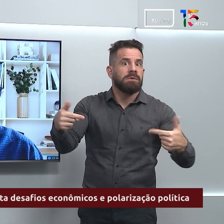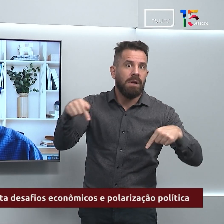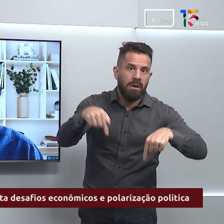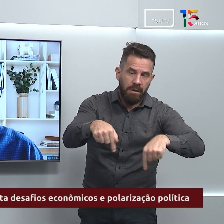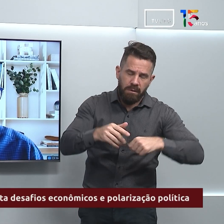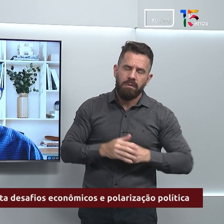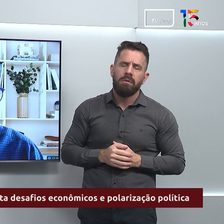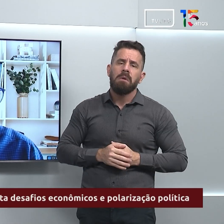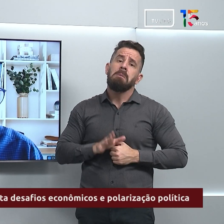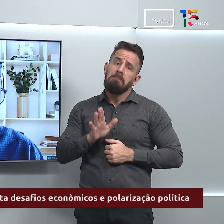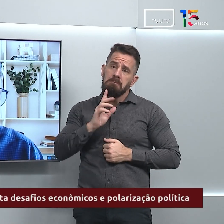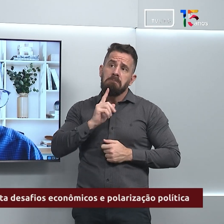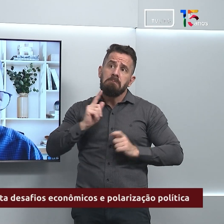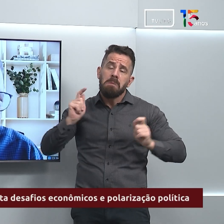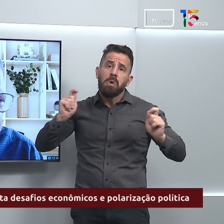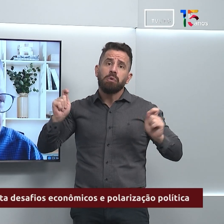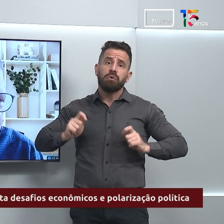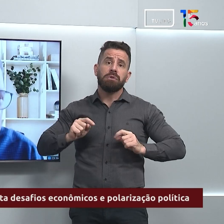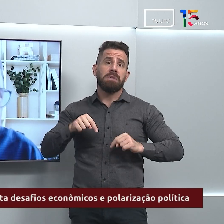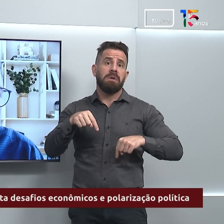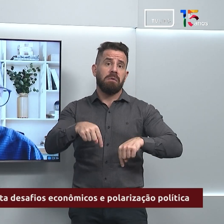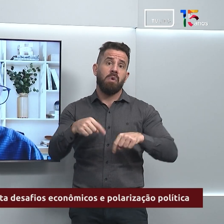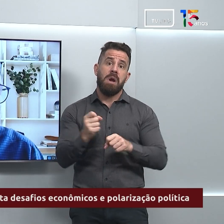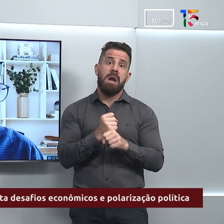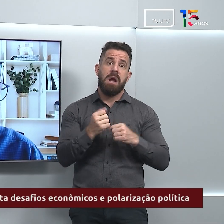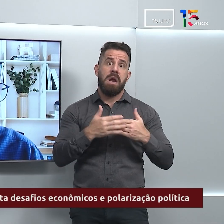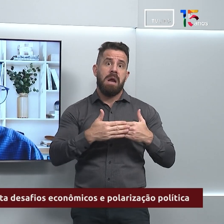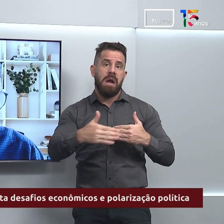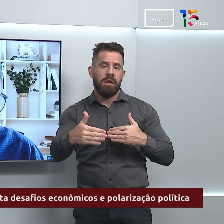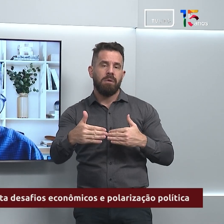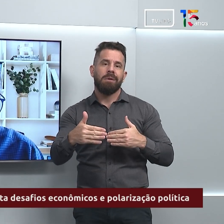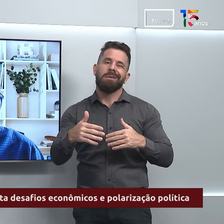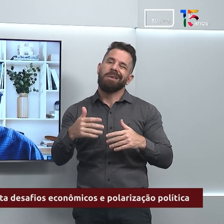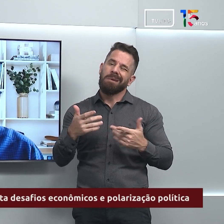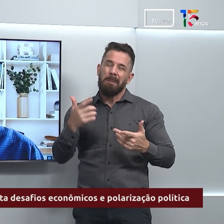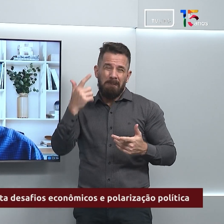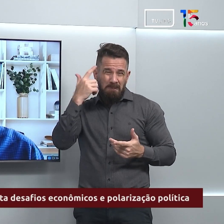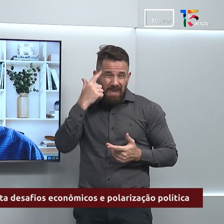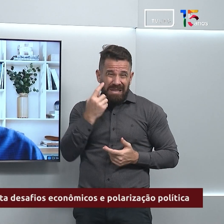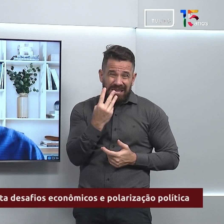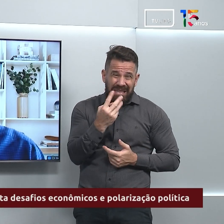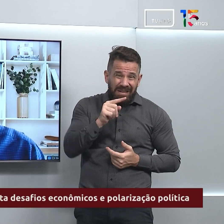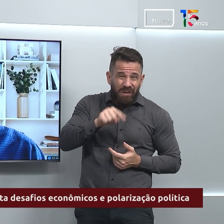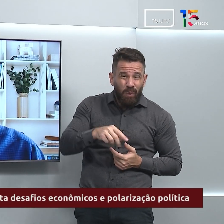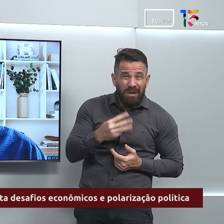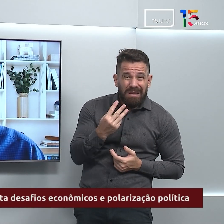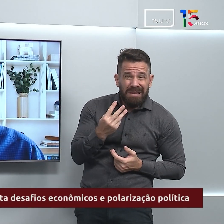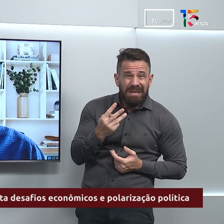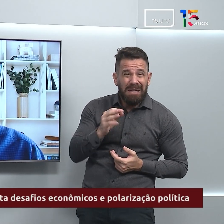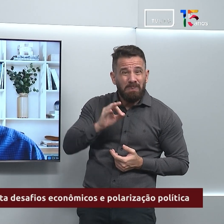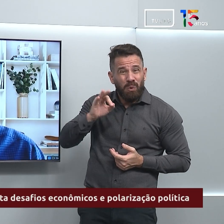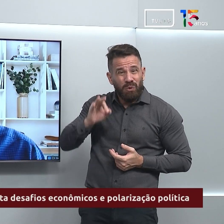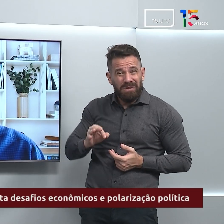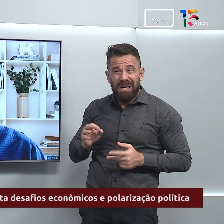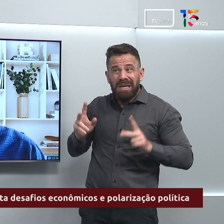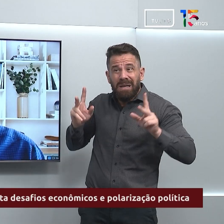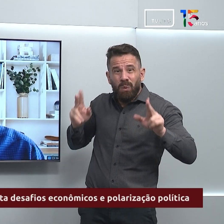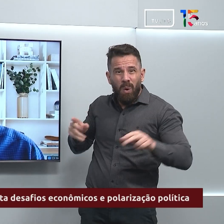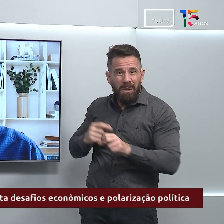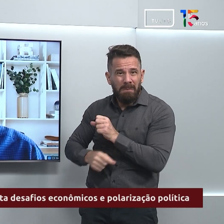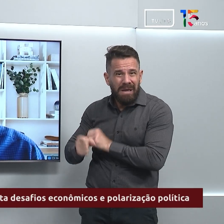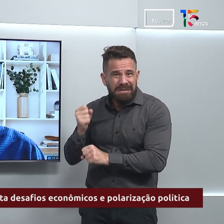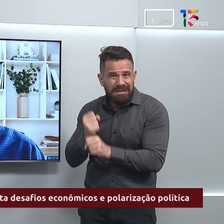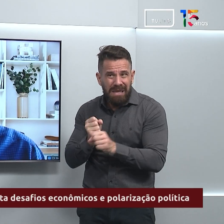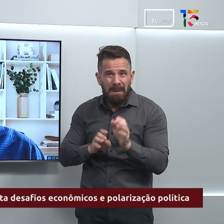ano nós dificilmente vamos repetir o crescimento de 3,3%, mas ainda devemos ter um